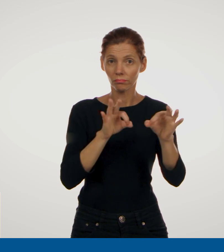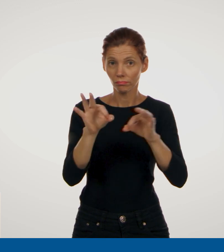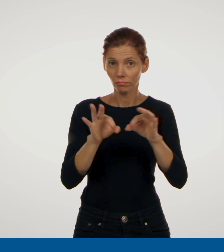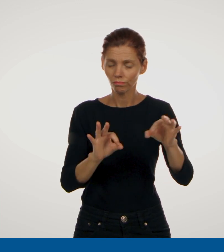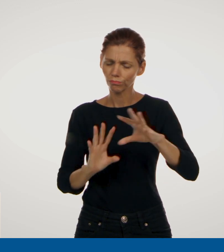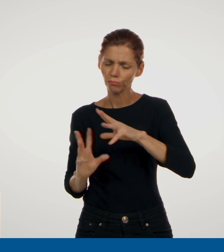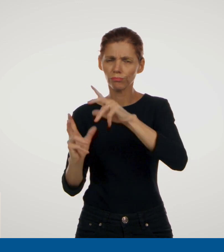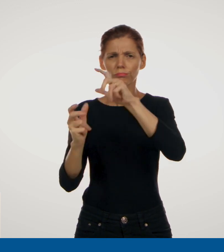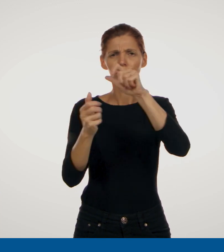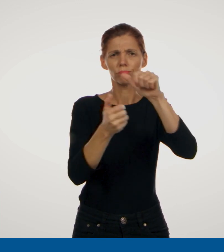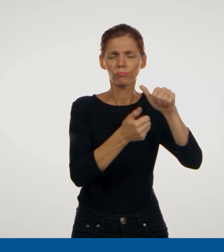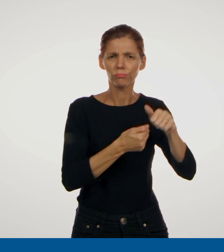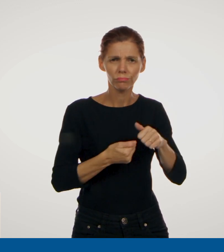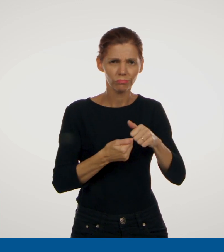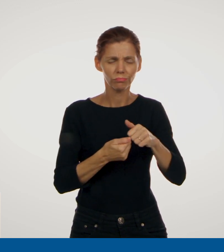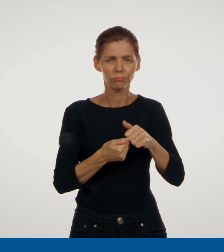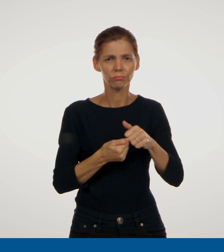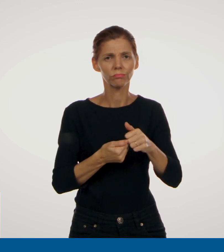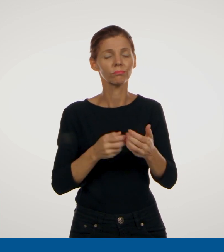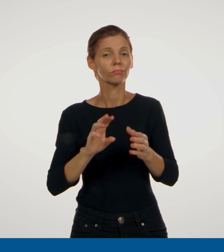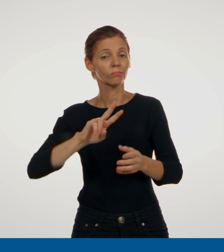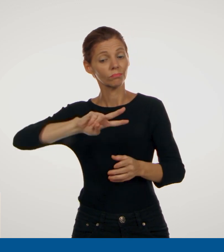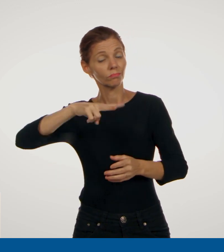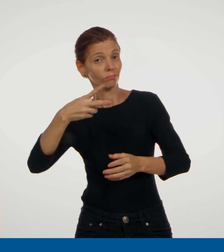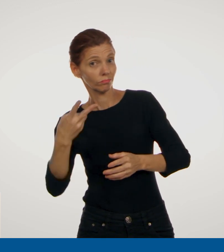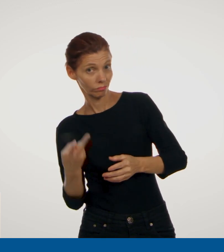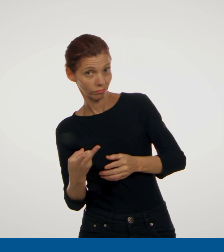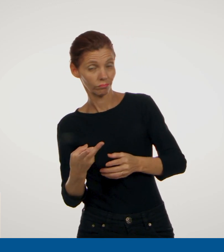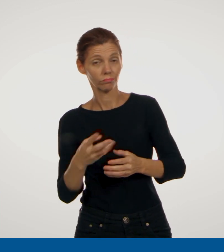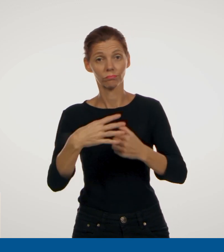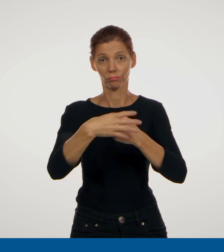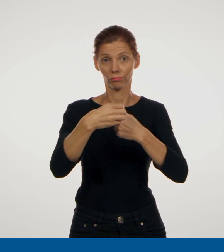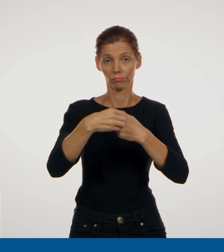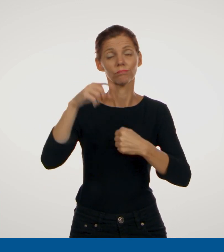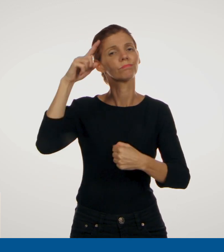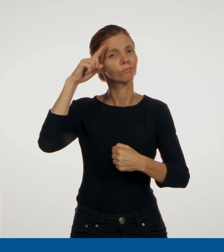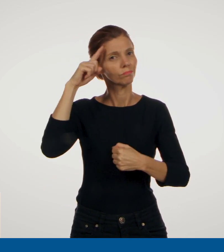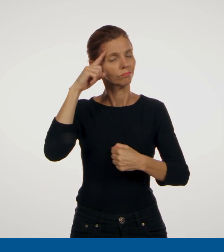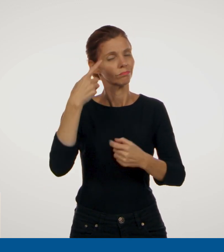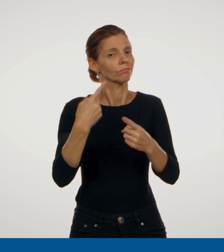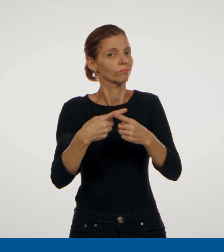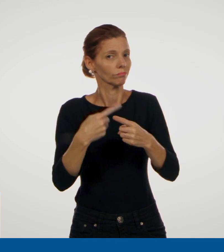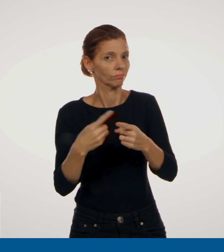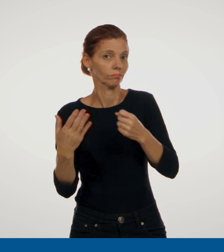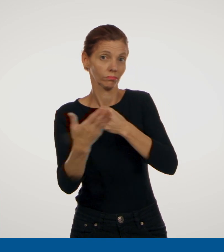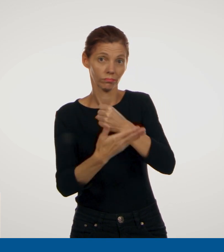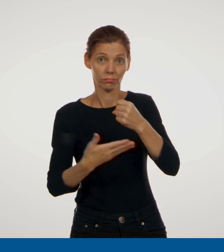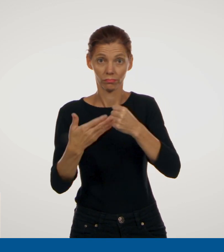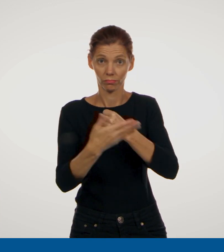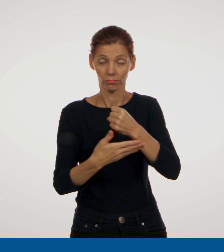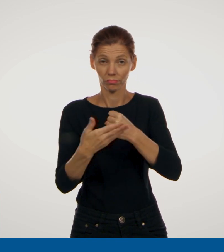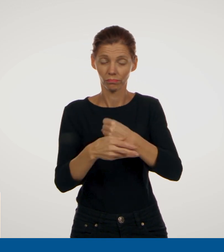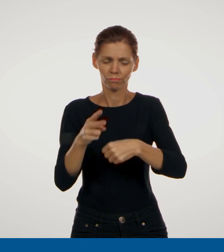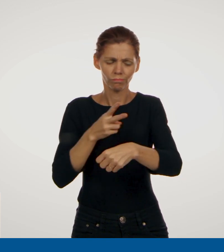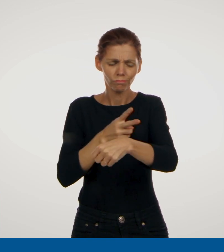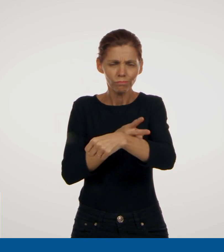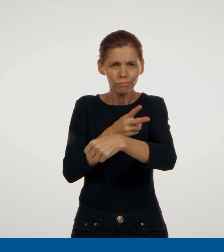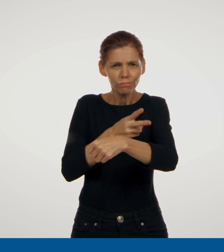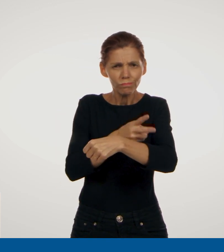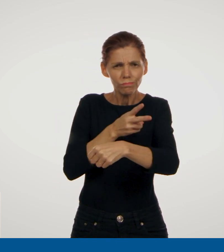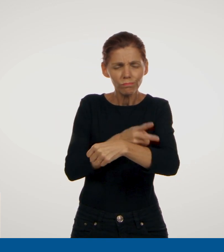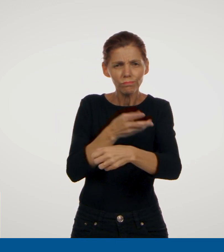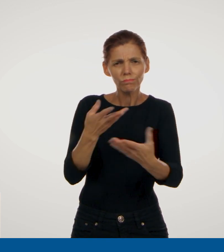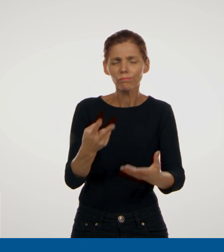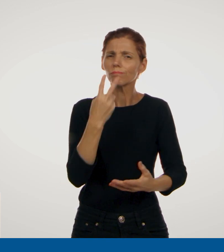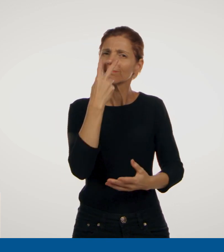baseado em princípios universais e muitas vezes oposto ao conhecimento cotidiano, porque se fundamenta justamente em